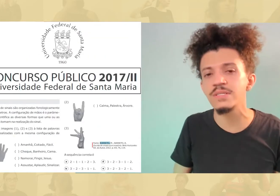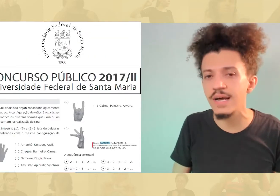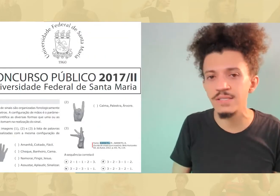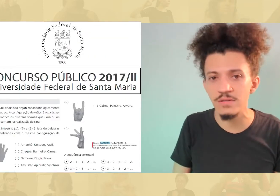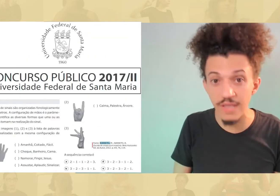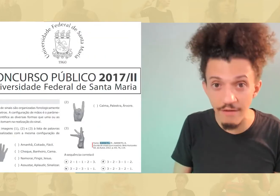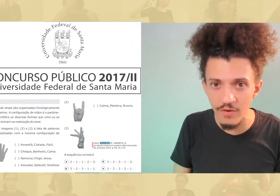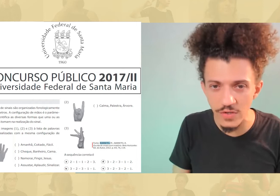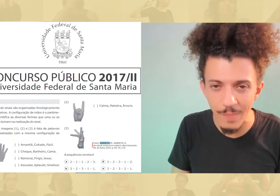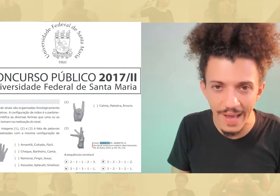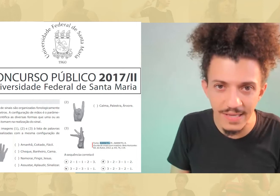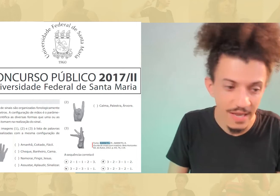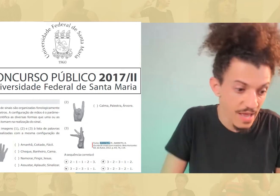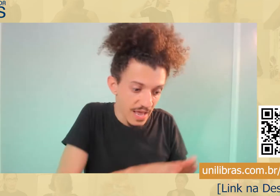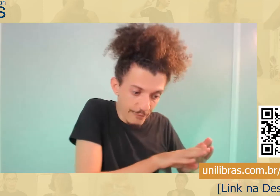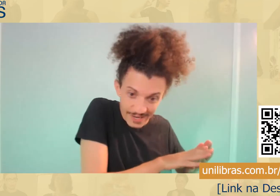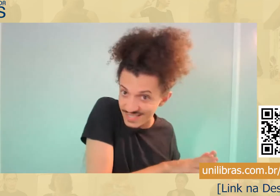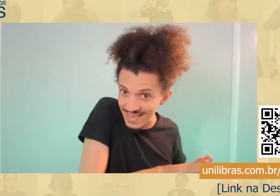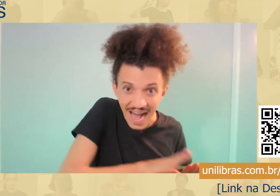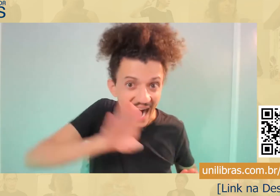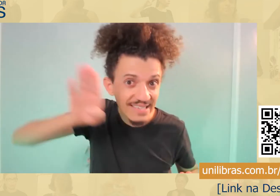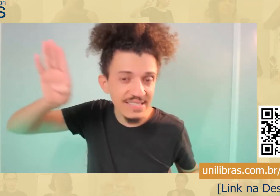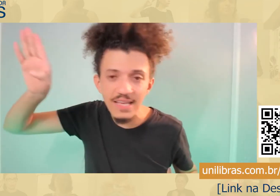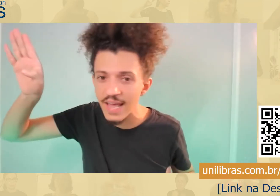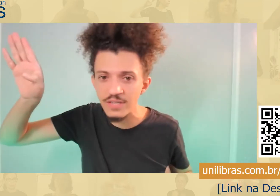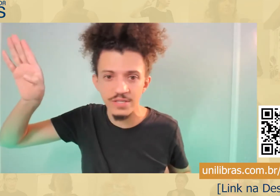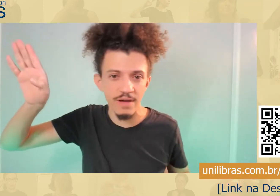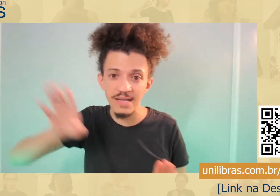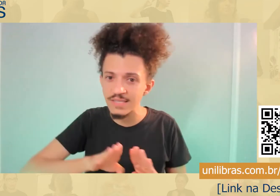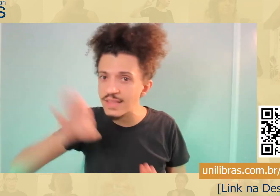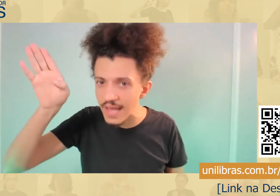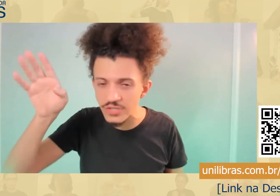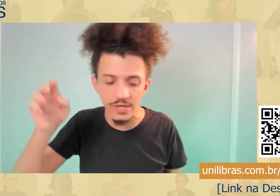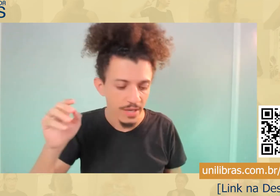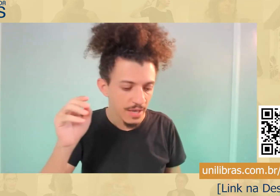da língua de sinais teve no nosso país, ele foi assim, ascendente.